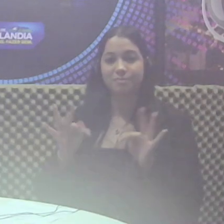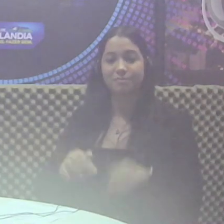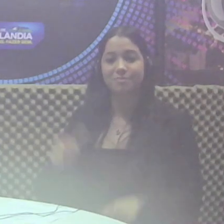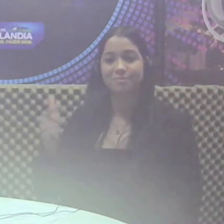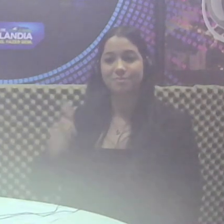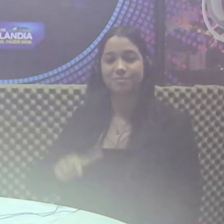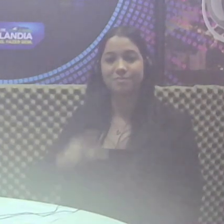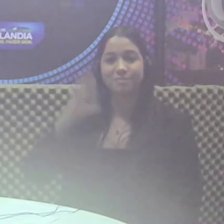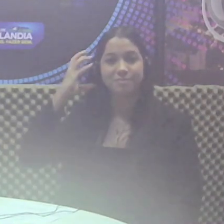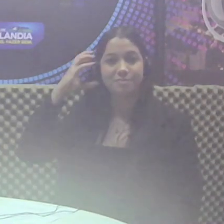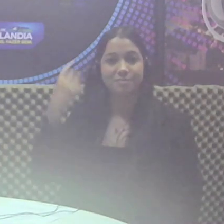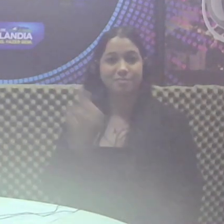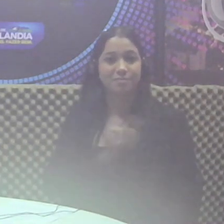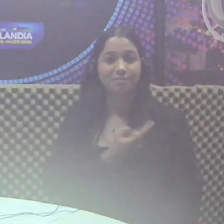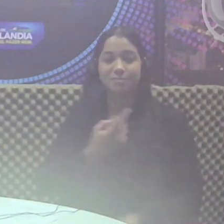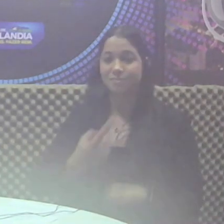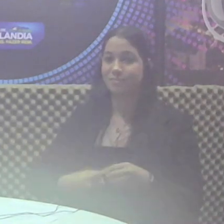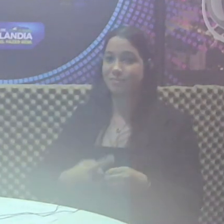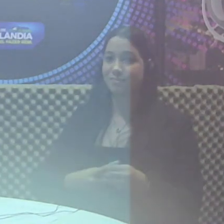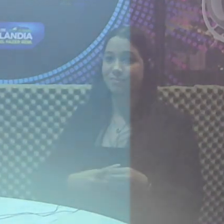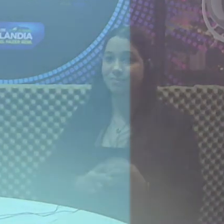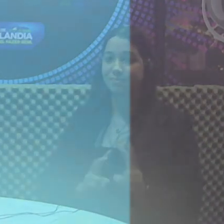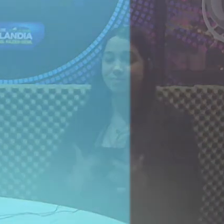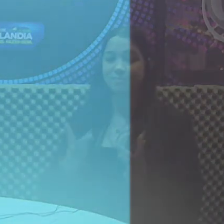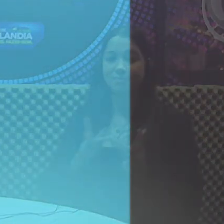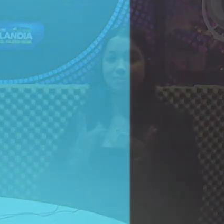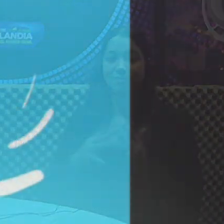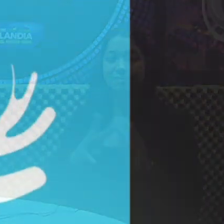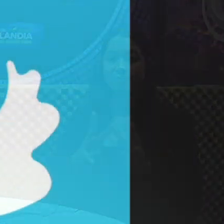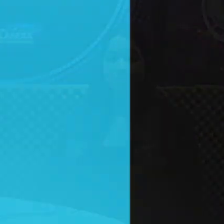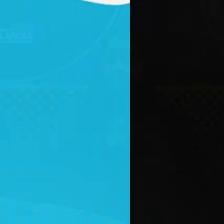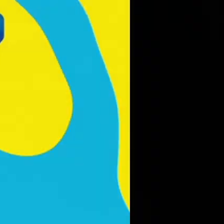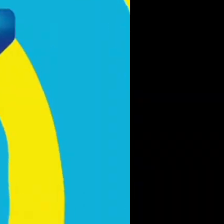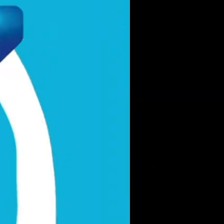por aqui mais uma edição do programa da Rádio Nossa Cidade.